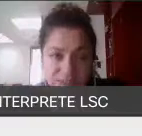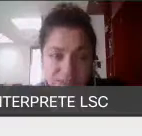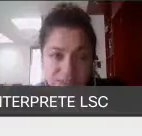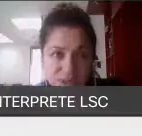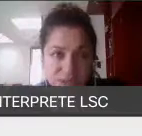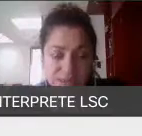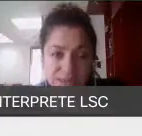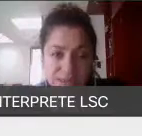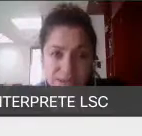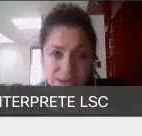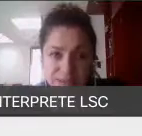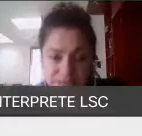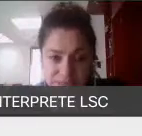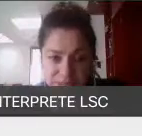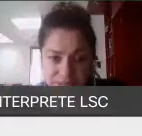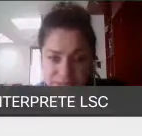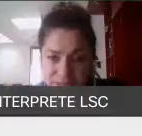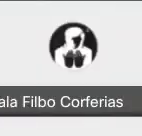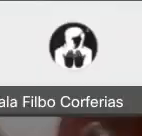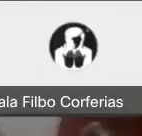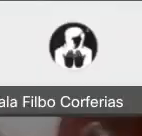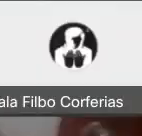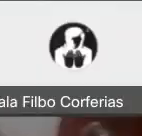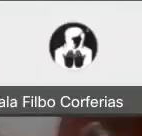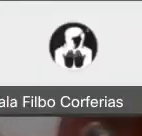La presentación de ella se va a transmitir.